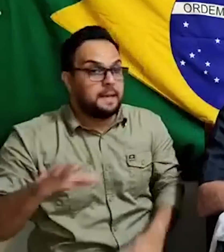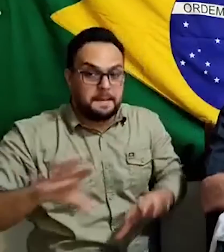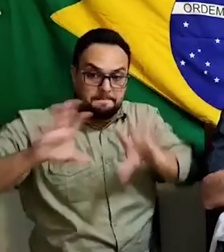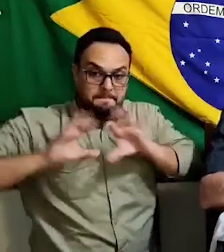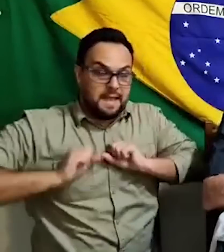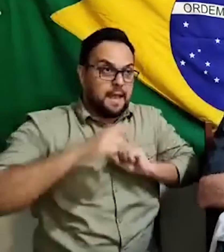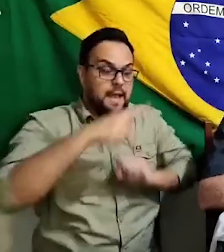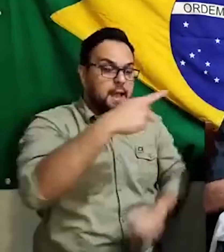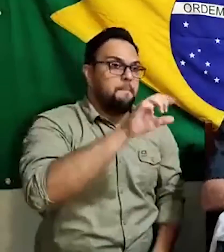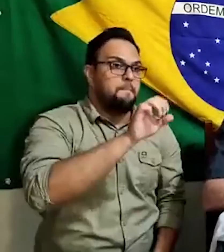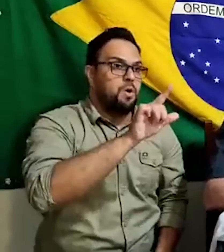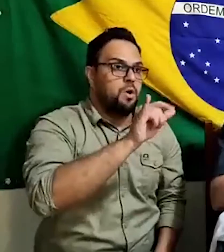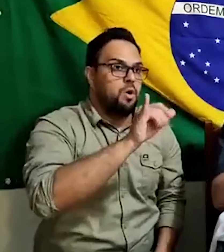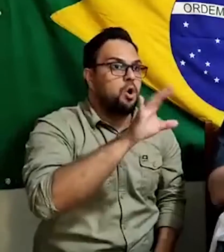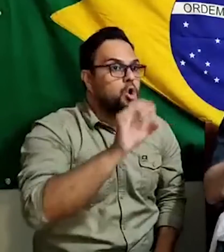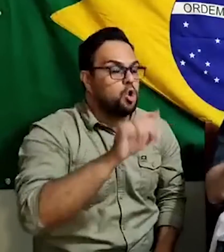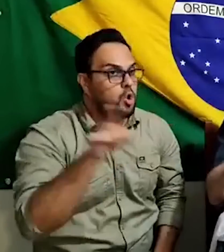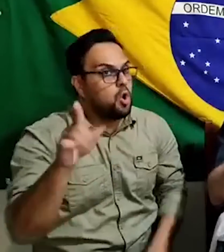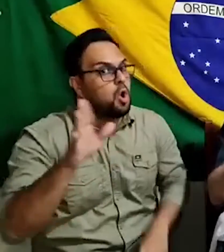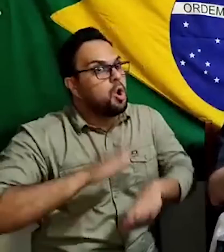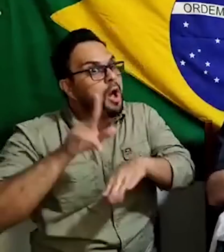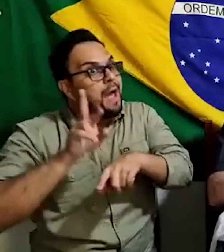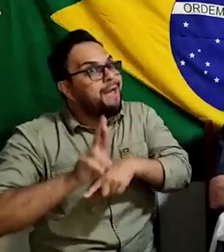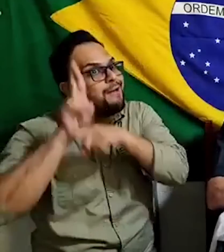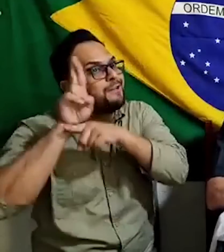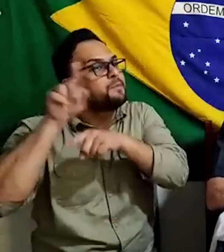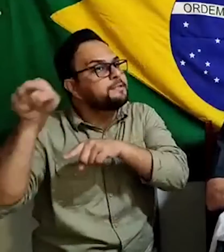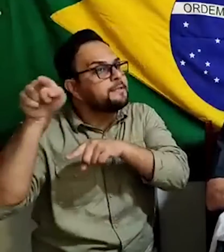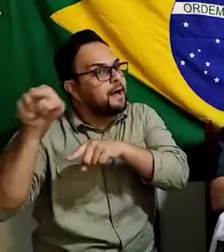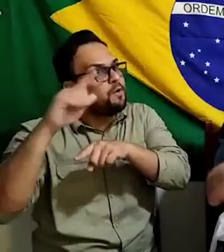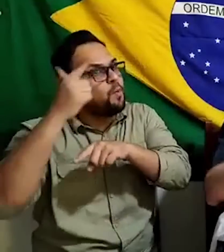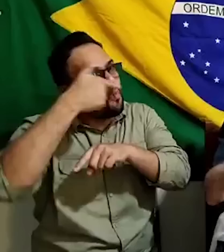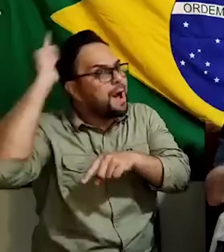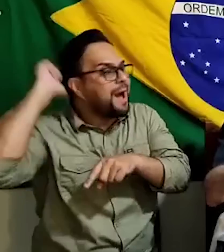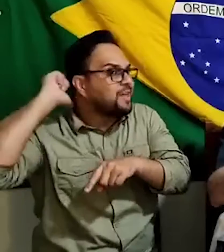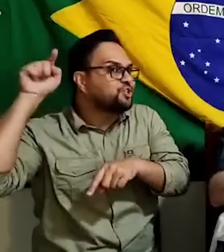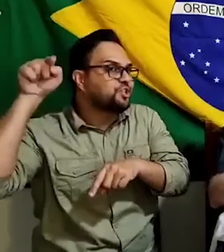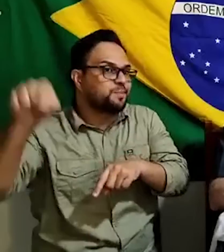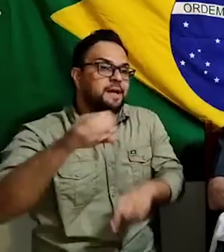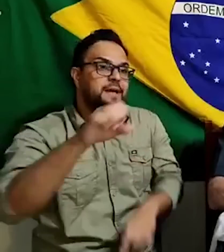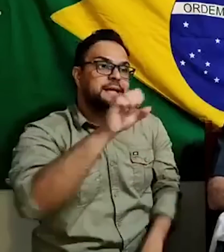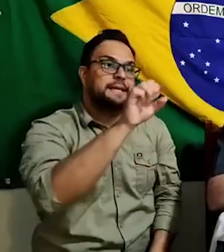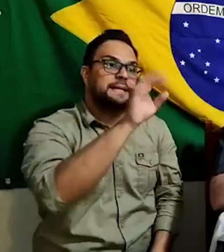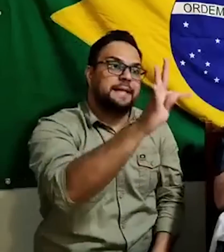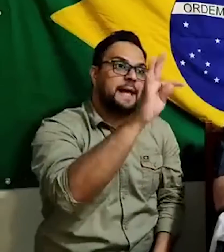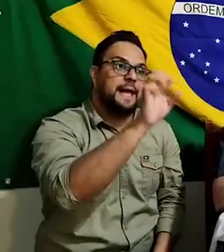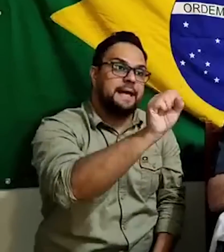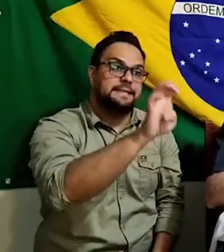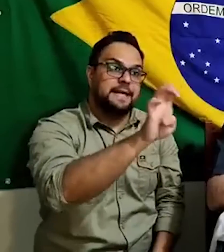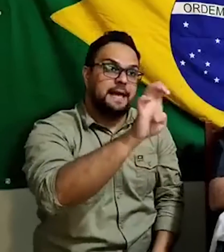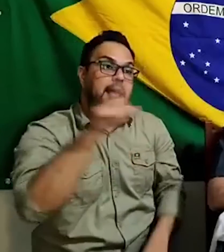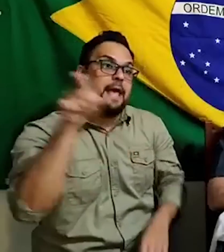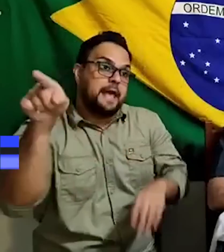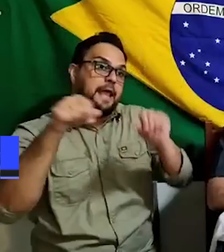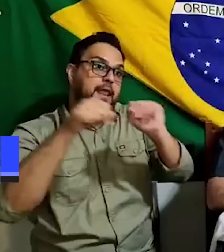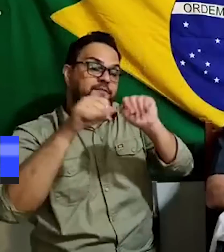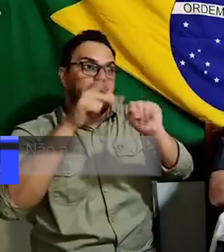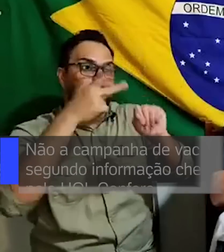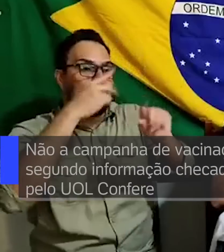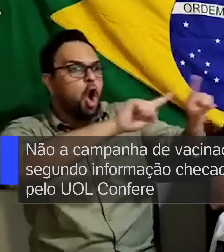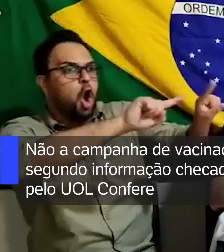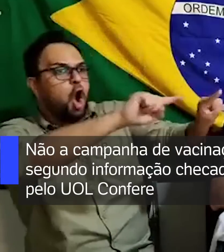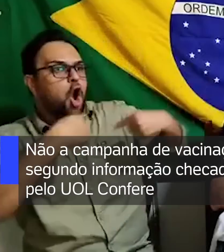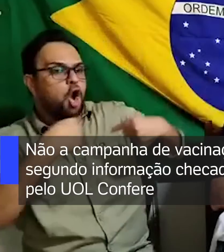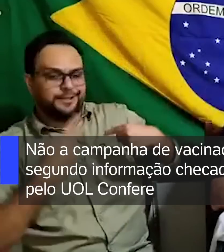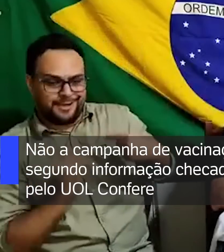adquirirem pólio, tem o responsável, Alexandre de Moraes, no TSE, que tudo ele faz contra o nosso